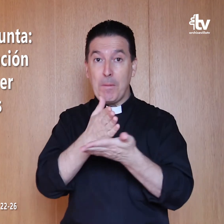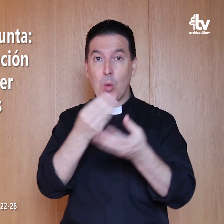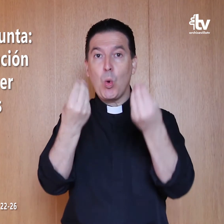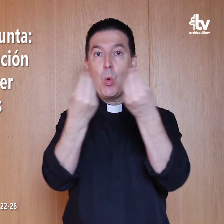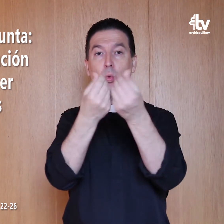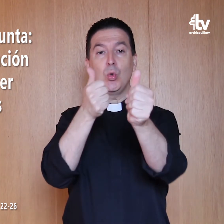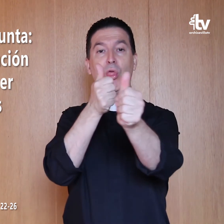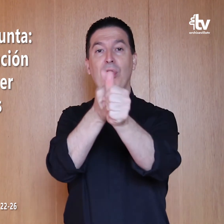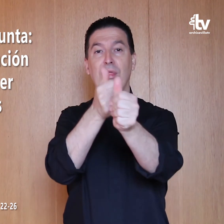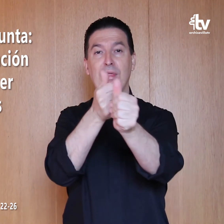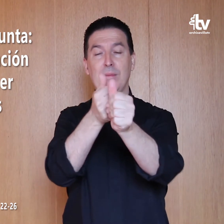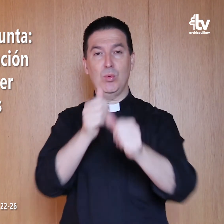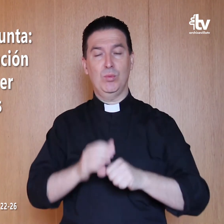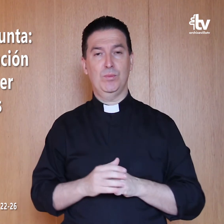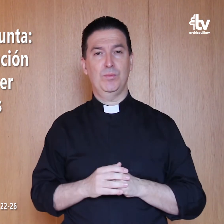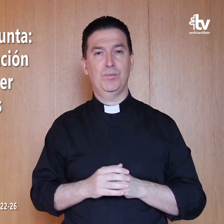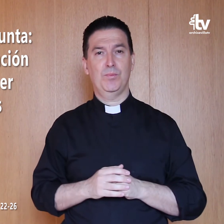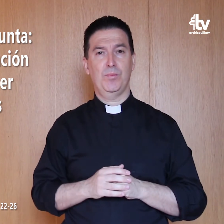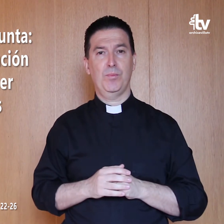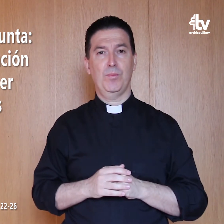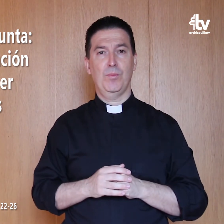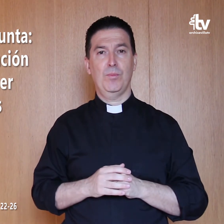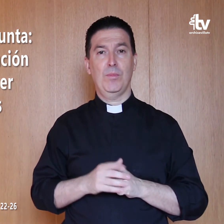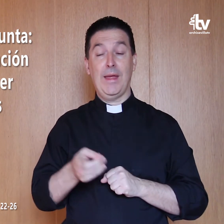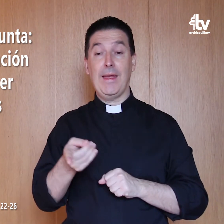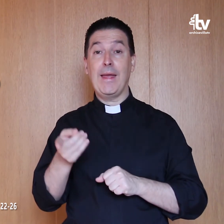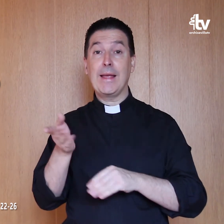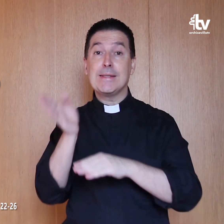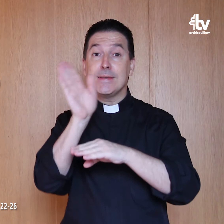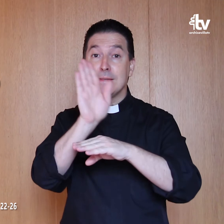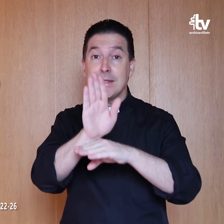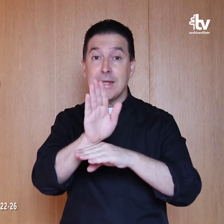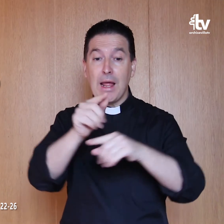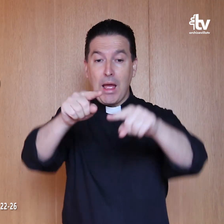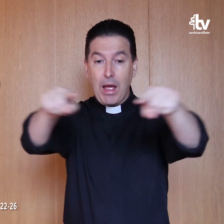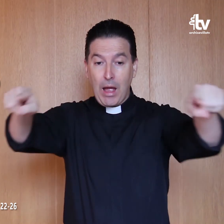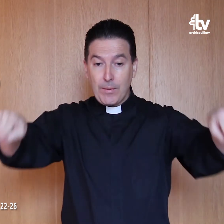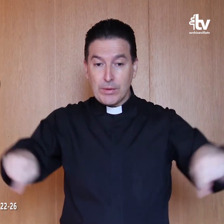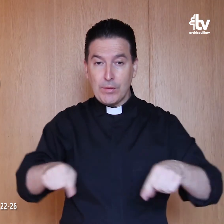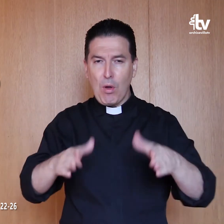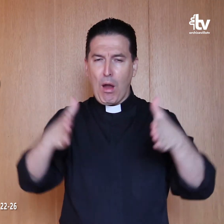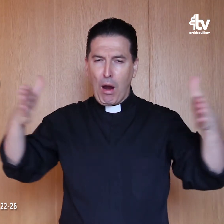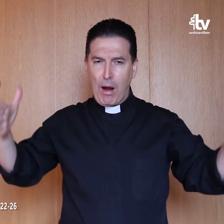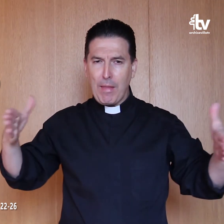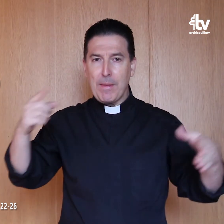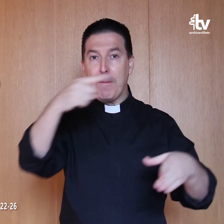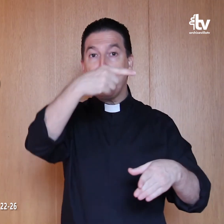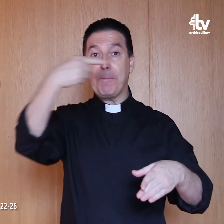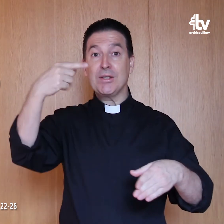con mis discípulos? Os enseñará una habitación grande, en